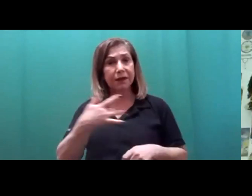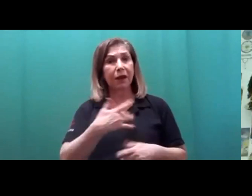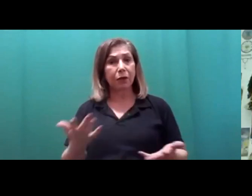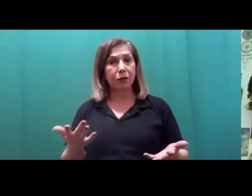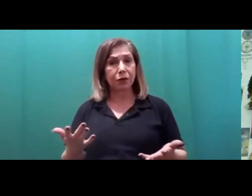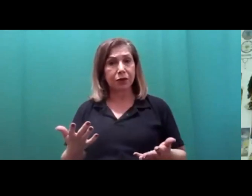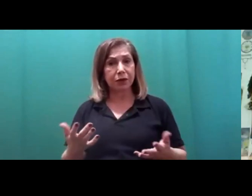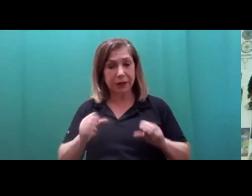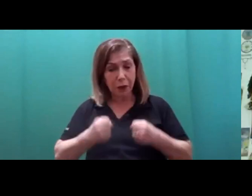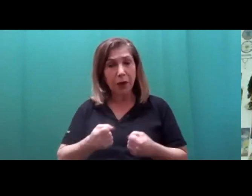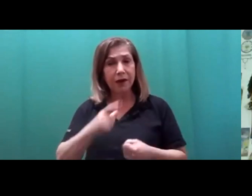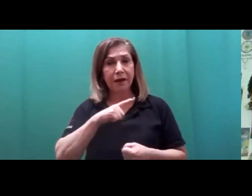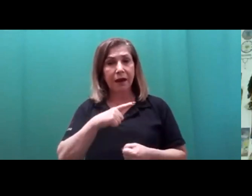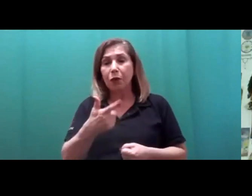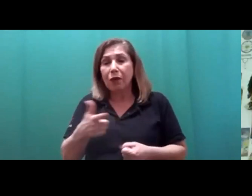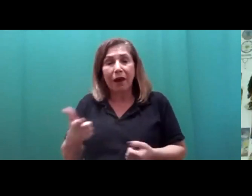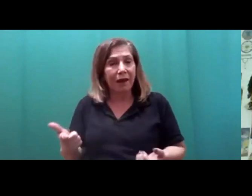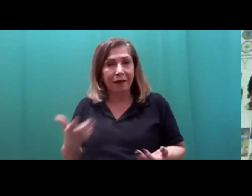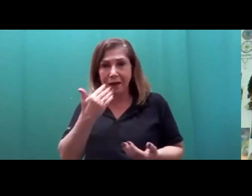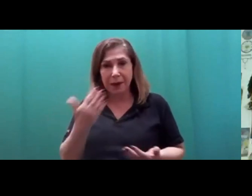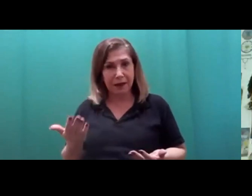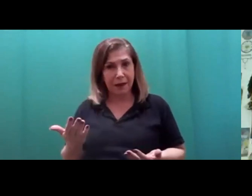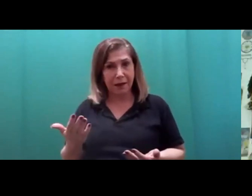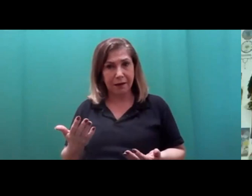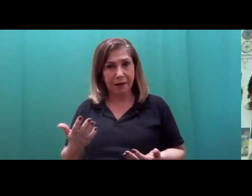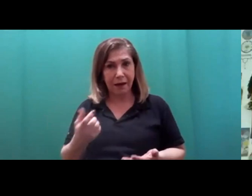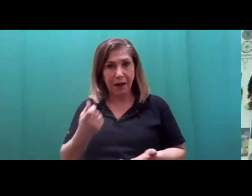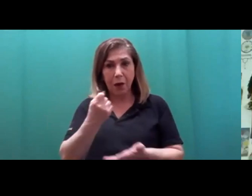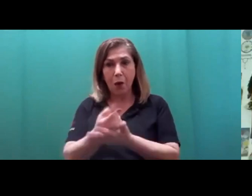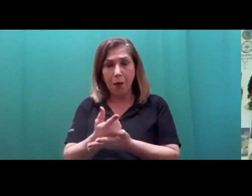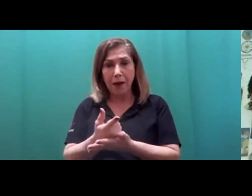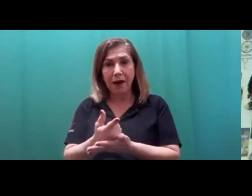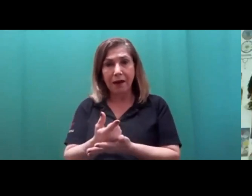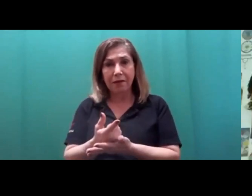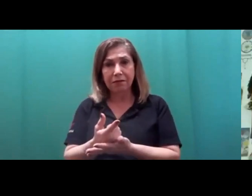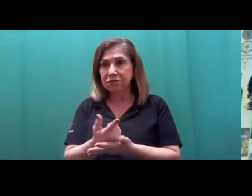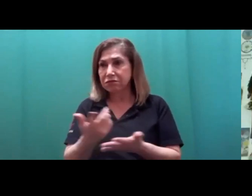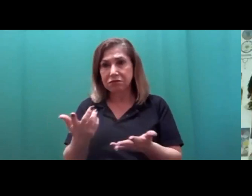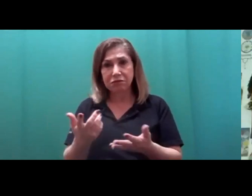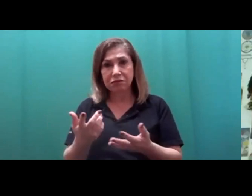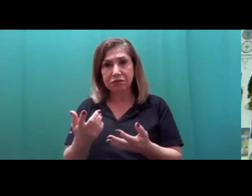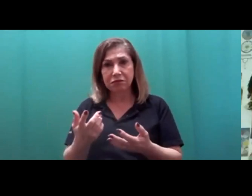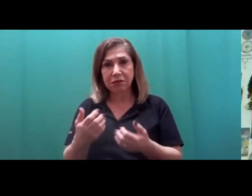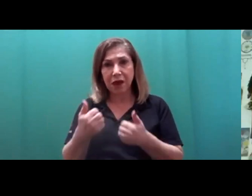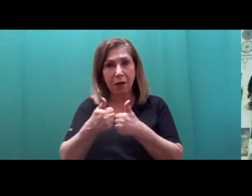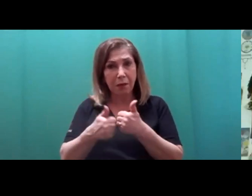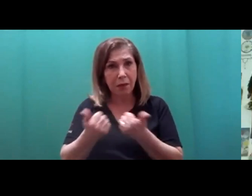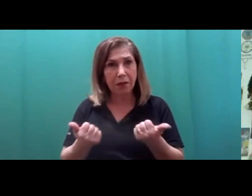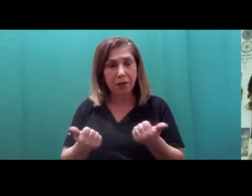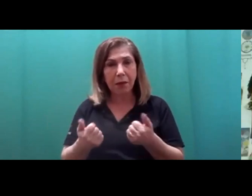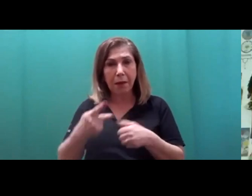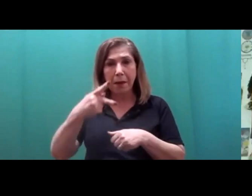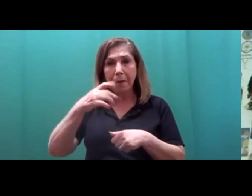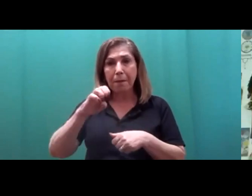de insegurança. Ela não tem soberania alimentar porque ela compra o que dá, seja osso, seja pele de frango, isso não é